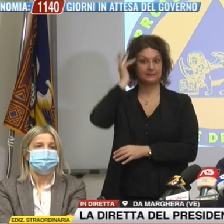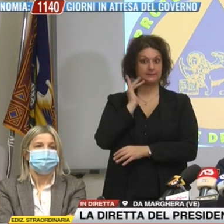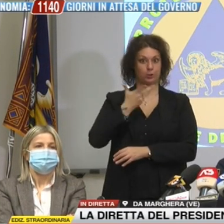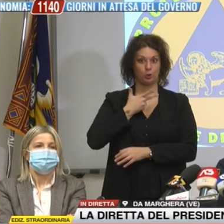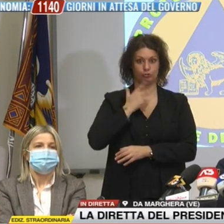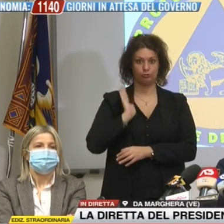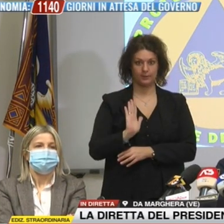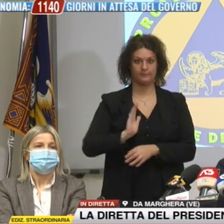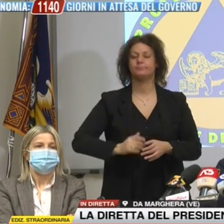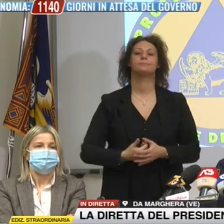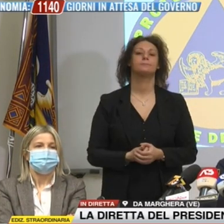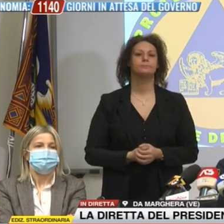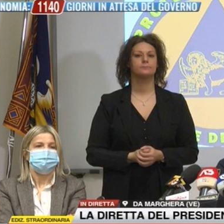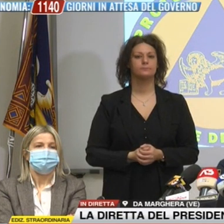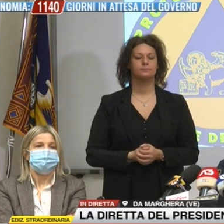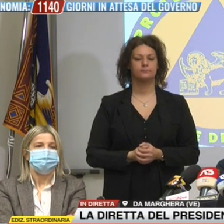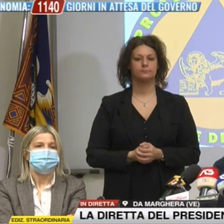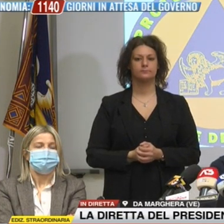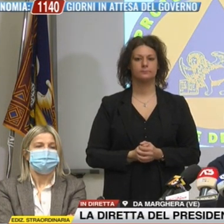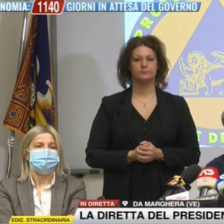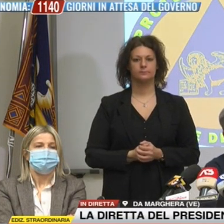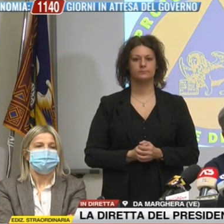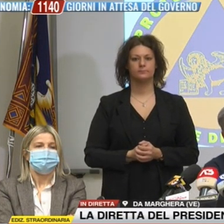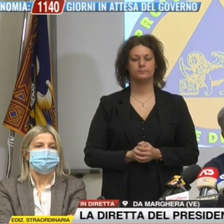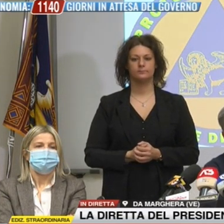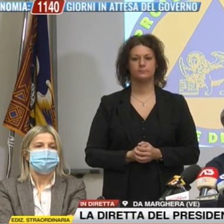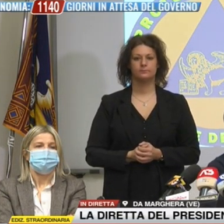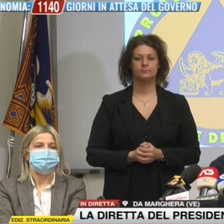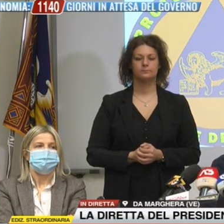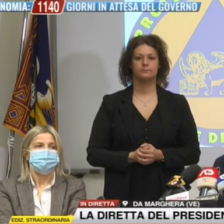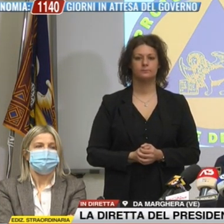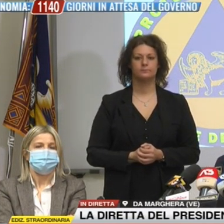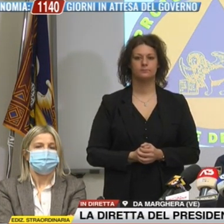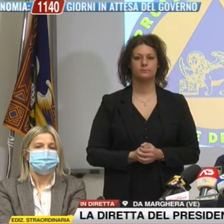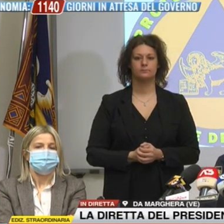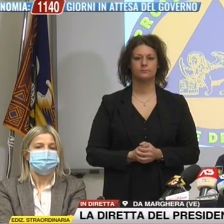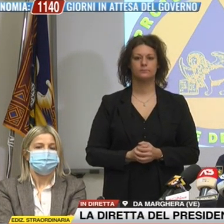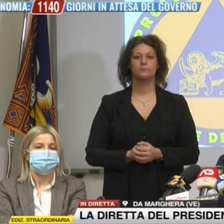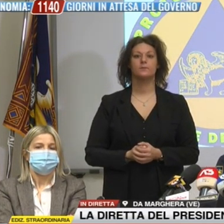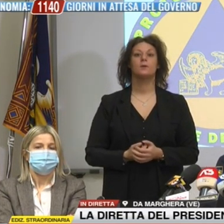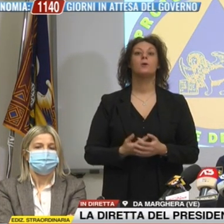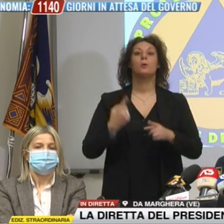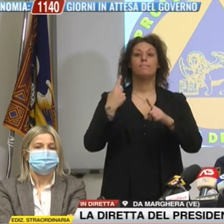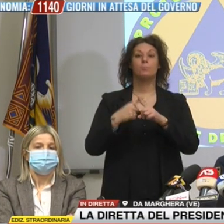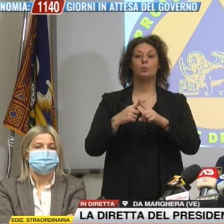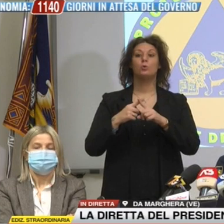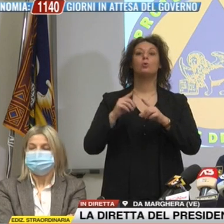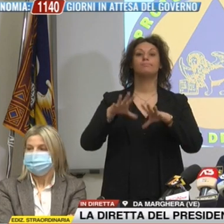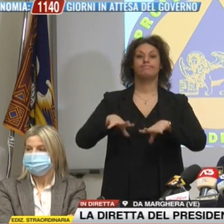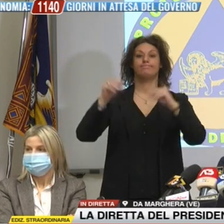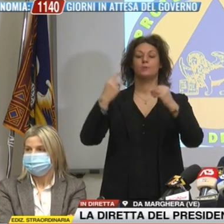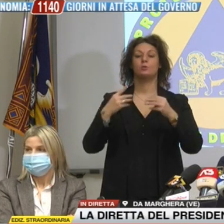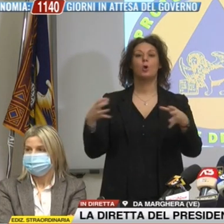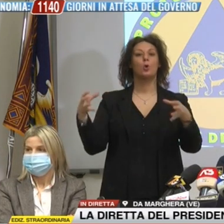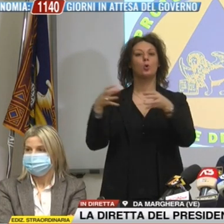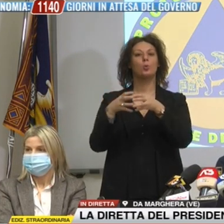E questo, oltre che naturalmente aprire il comitato di coordinamento dei soccorsi. Questa